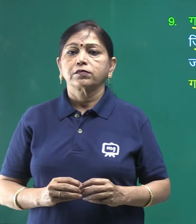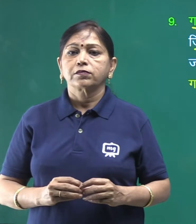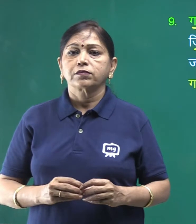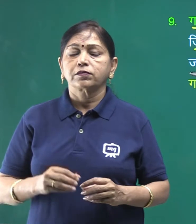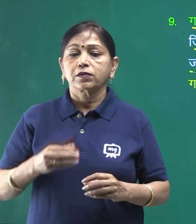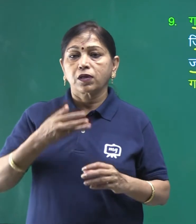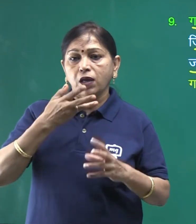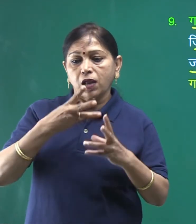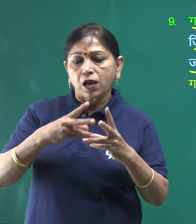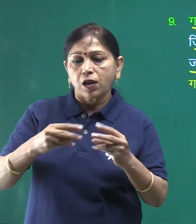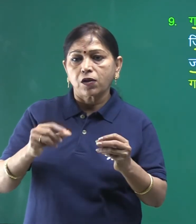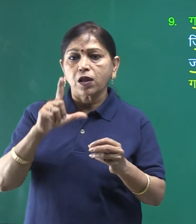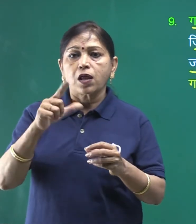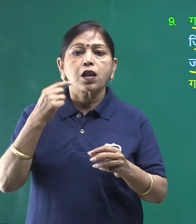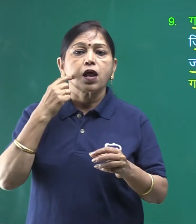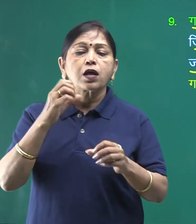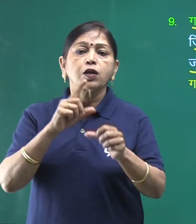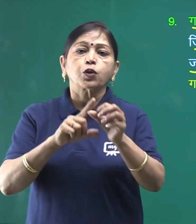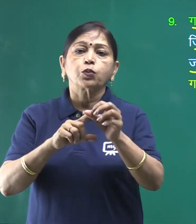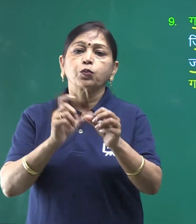द्रव बन जाता है,